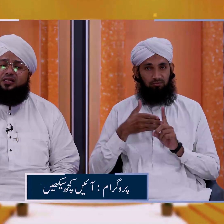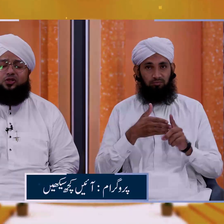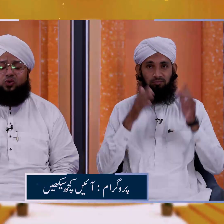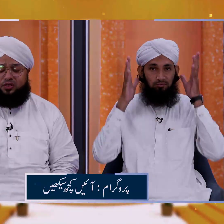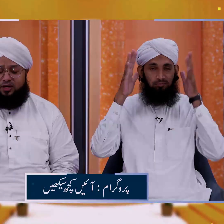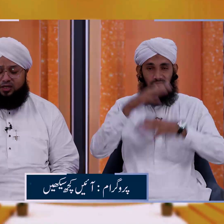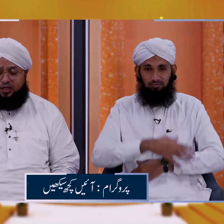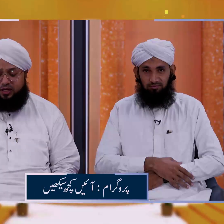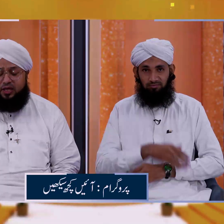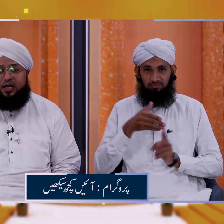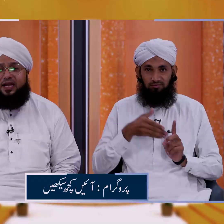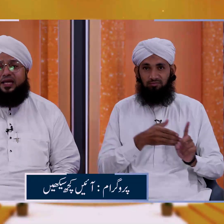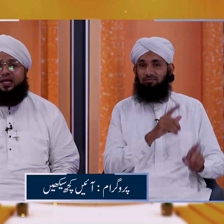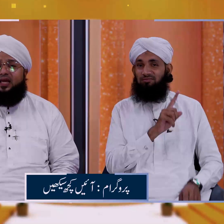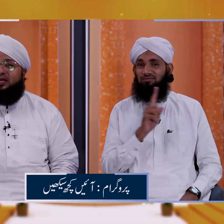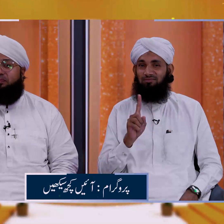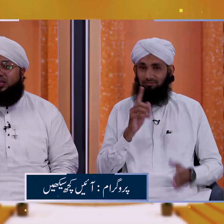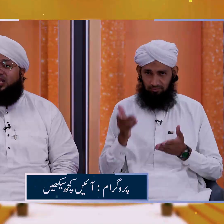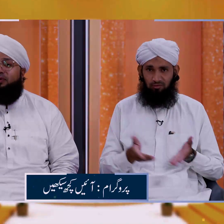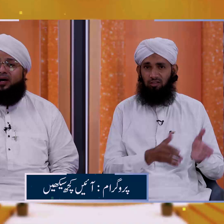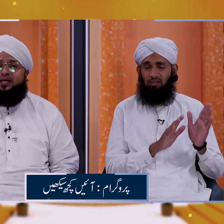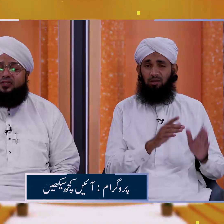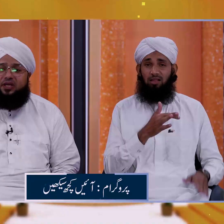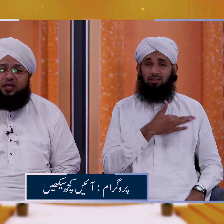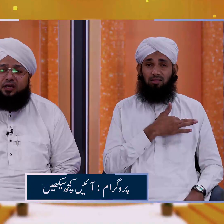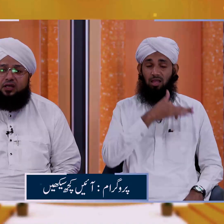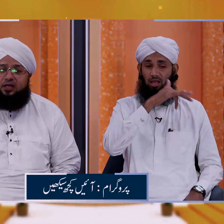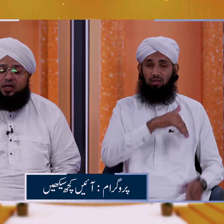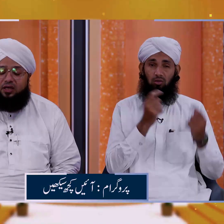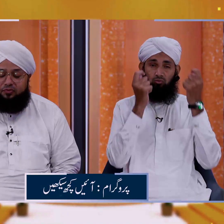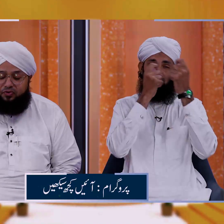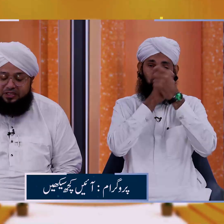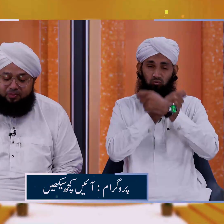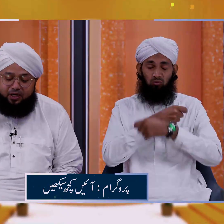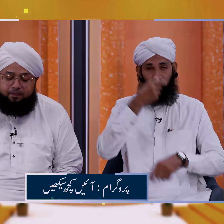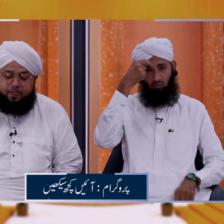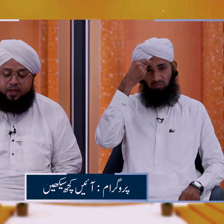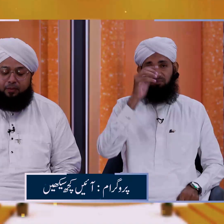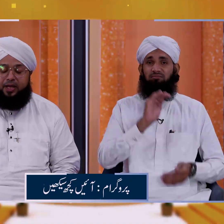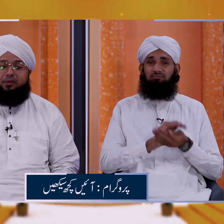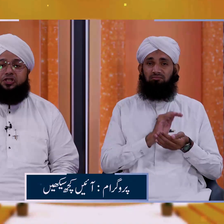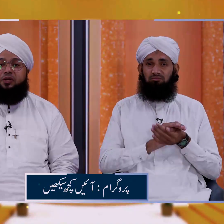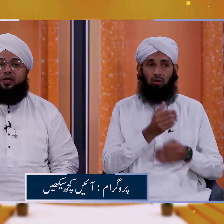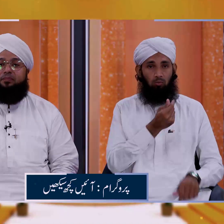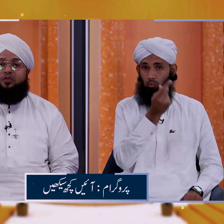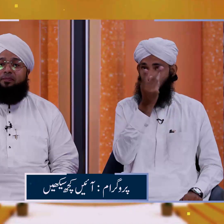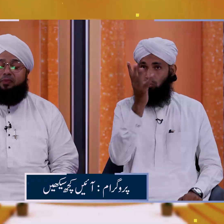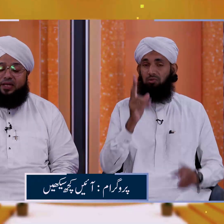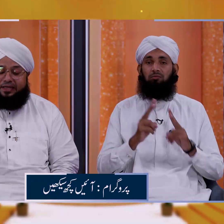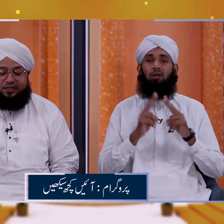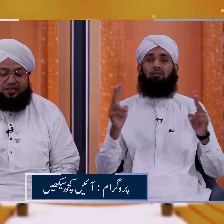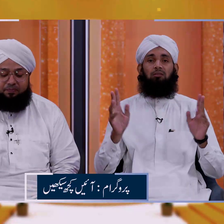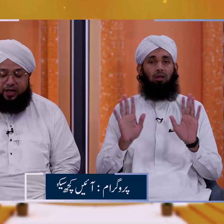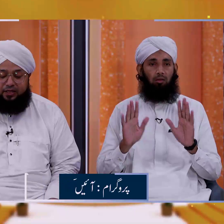ہے، ذکر و اذکار کرتا ہے، لیکن ایک باطنی بیماری ایسی ہے کہ فی زمانہ ہمارے معاشرے میں یہ